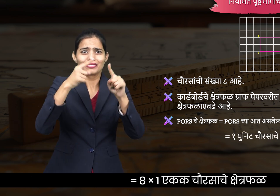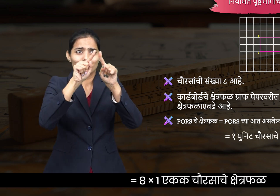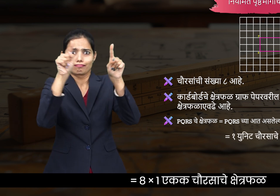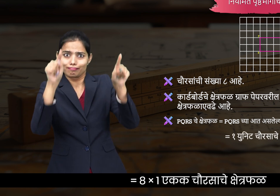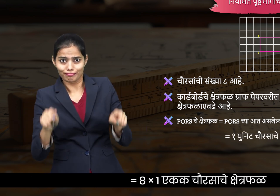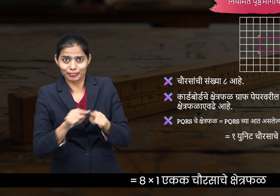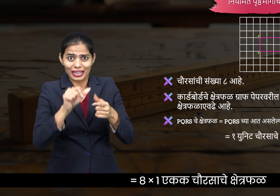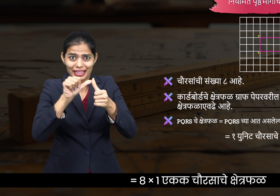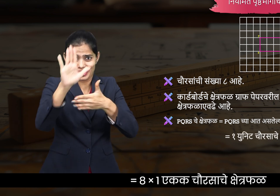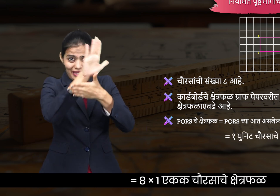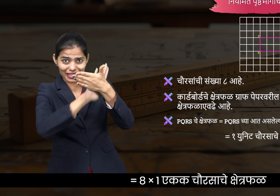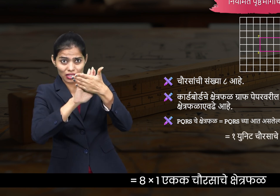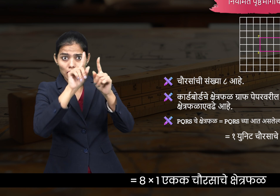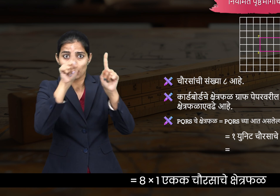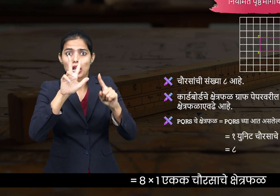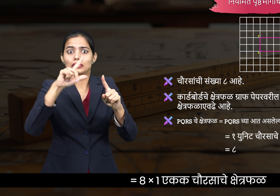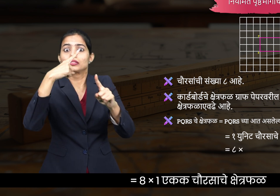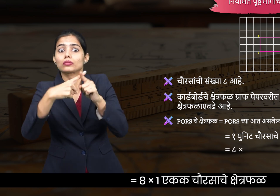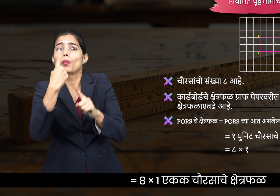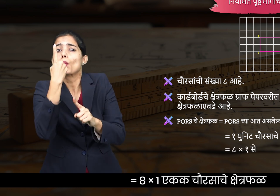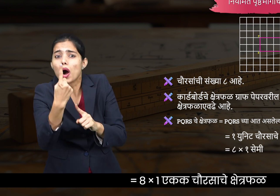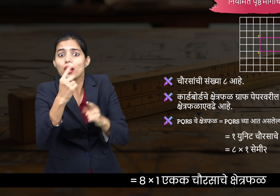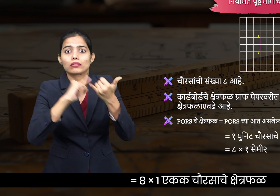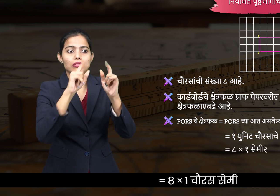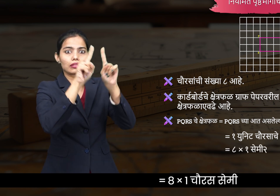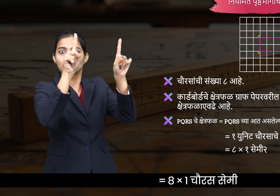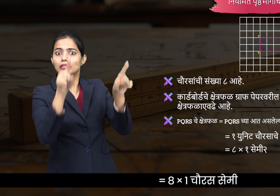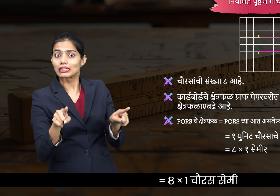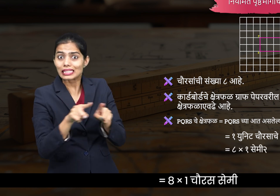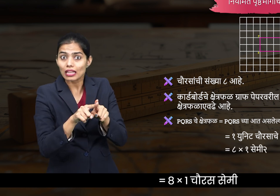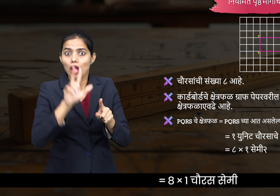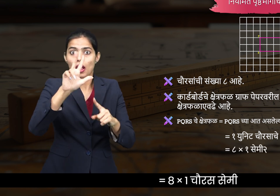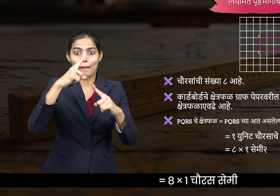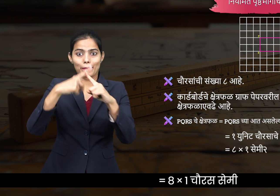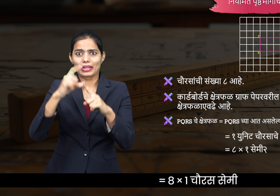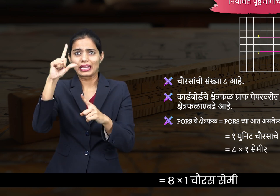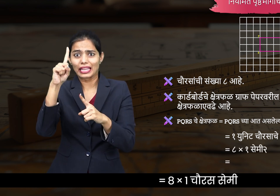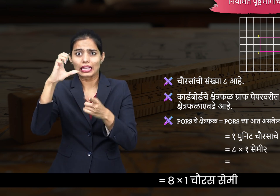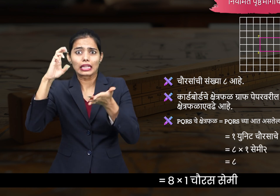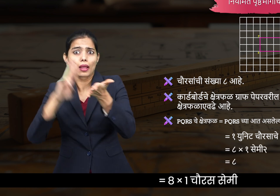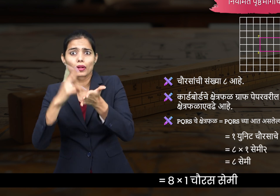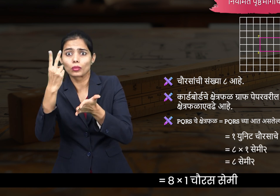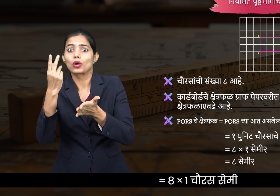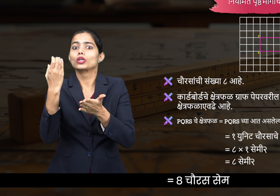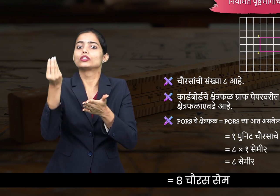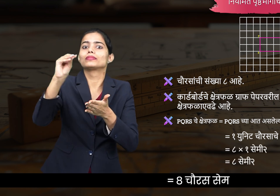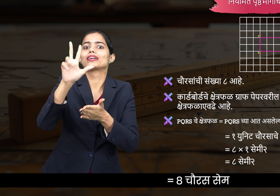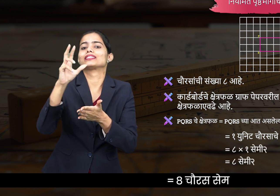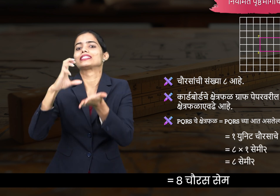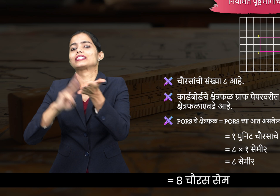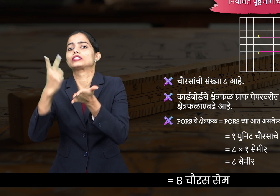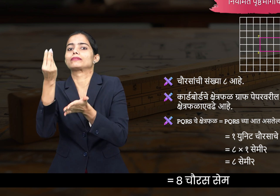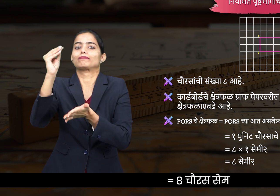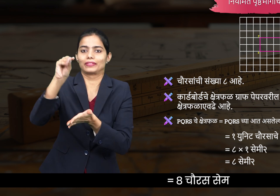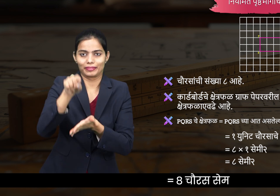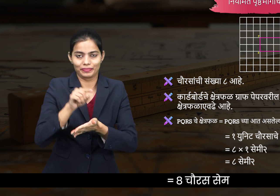बरोबर 8 गुणिले 1 एकक चौरसांचे क्षेत्रफळ बरोबर 8 गुणिले 1 चौरस सेमी बरोबर